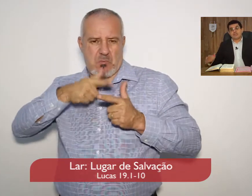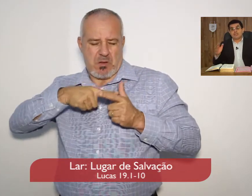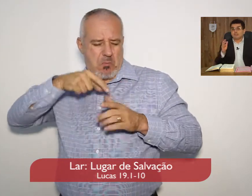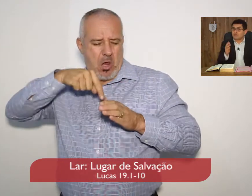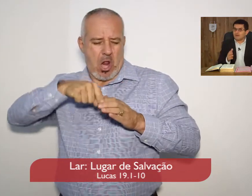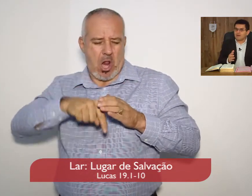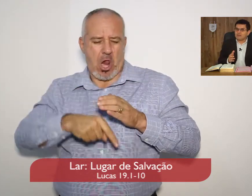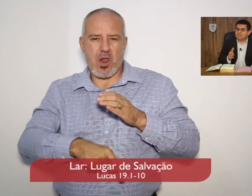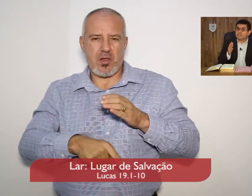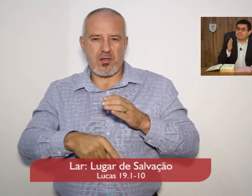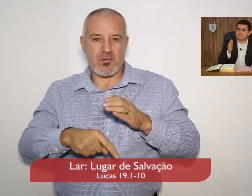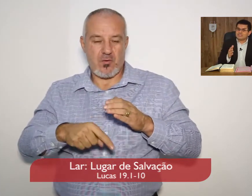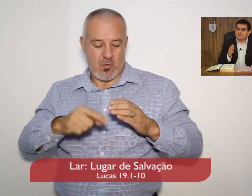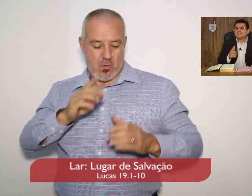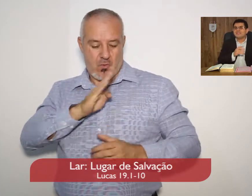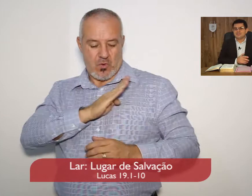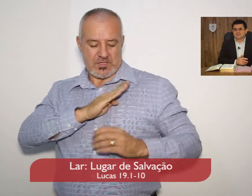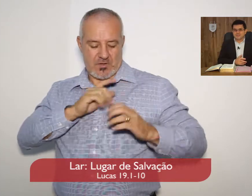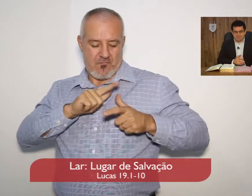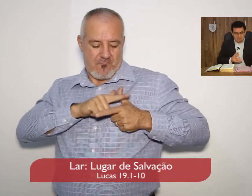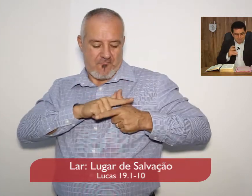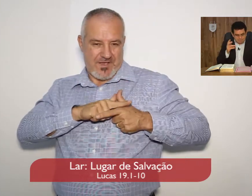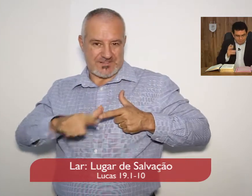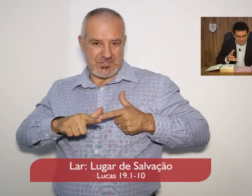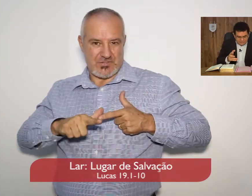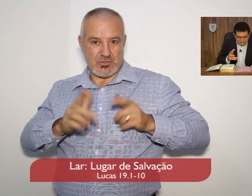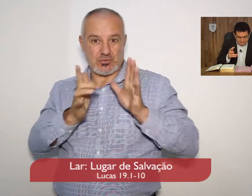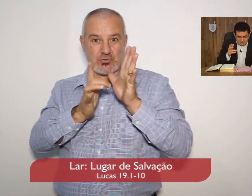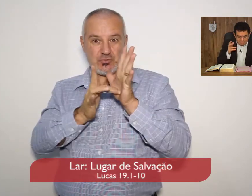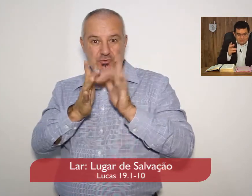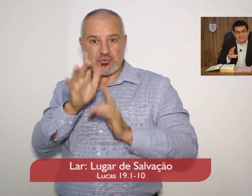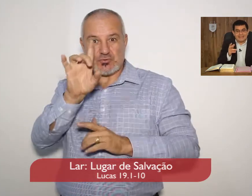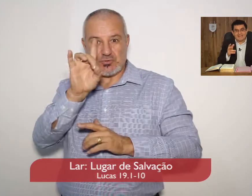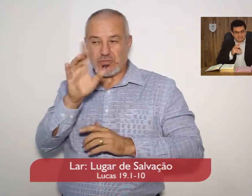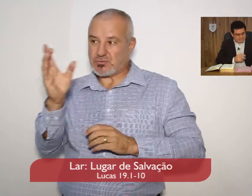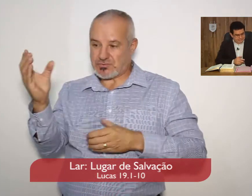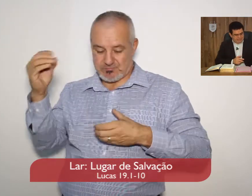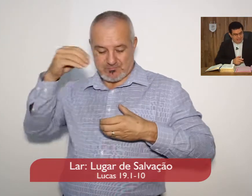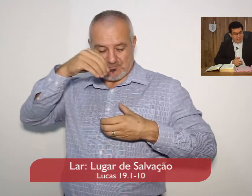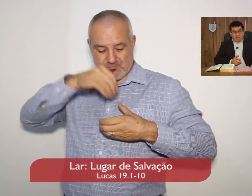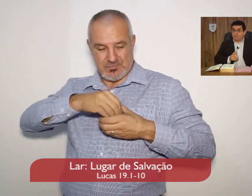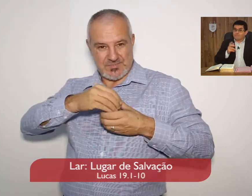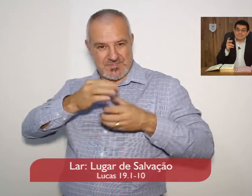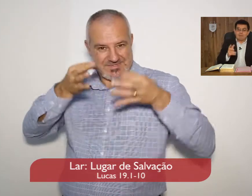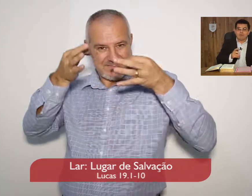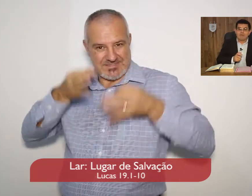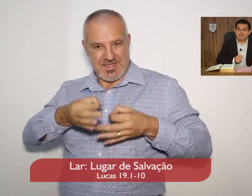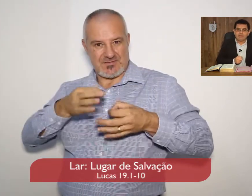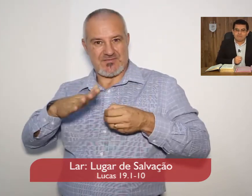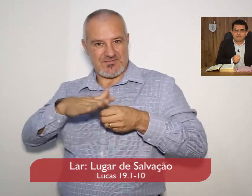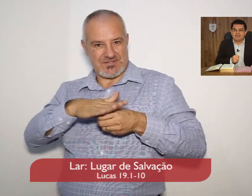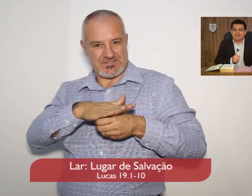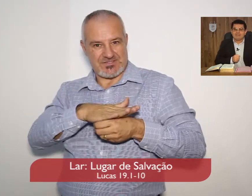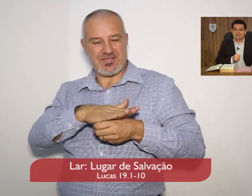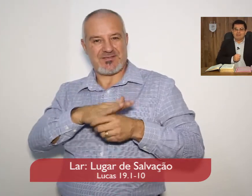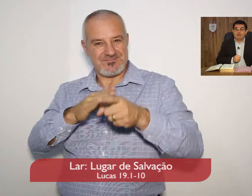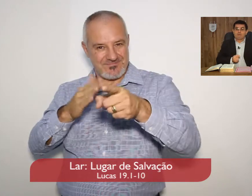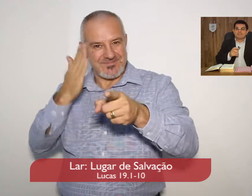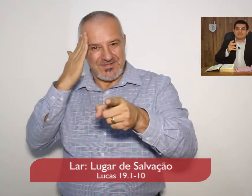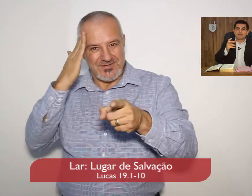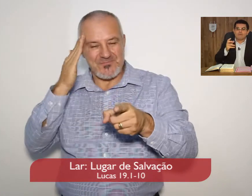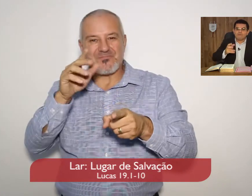Deus, que só Jesus Cristo pode preencher. Você, meu querido e minha